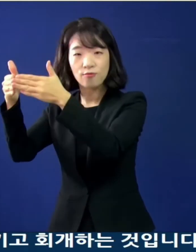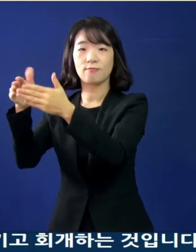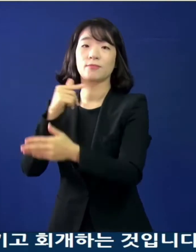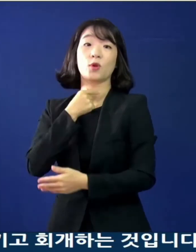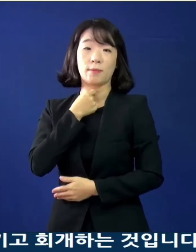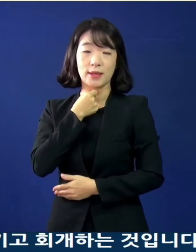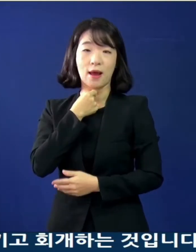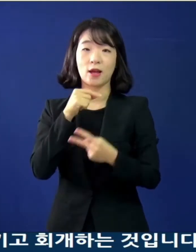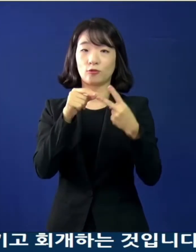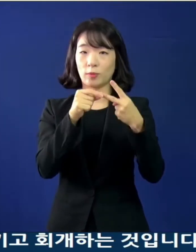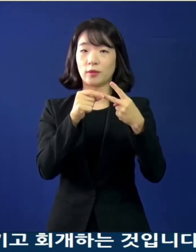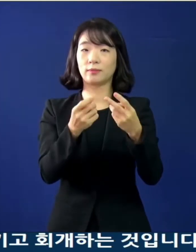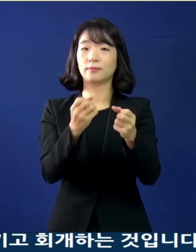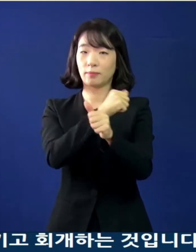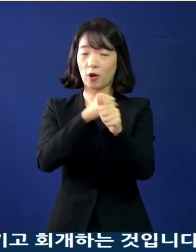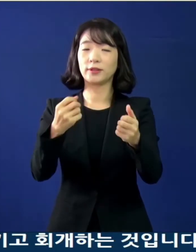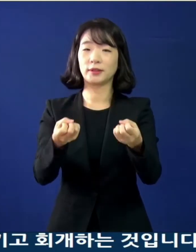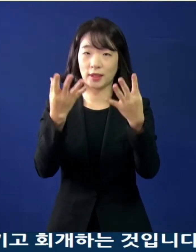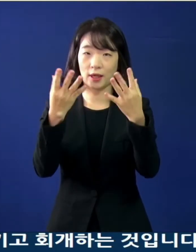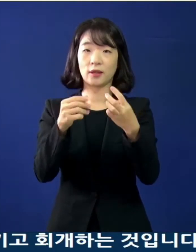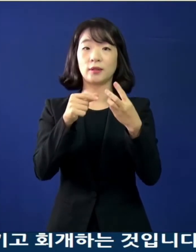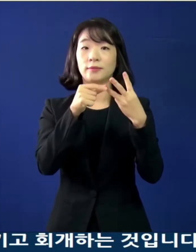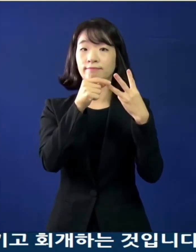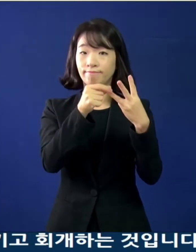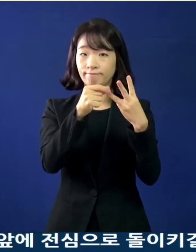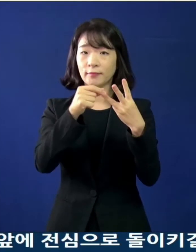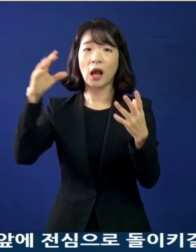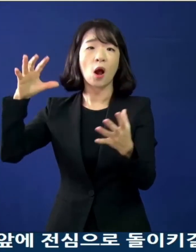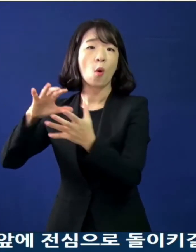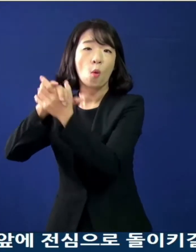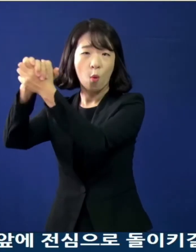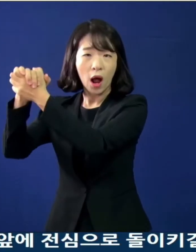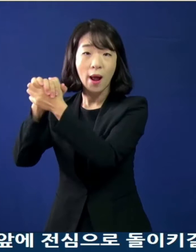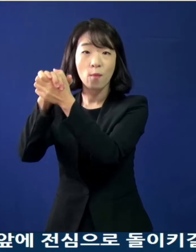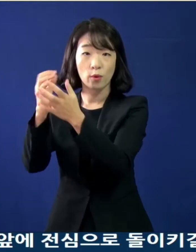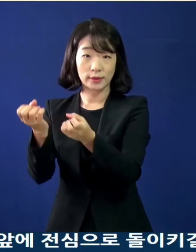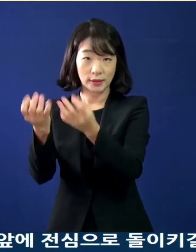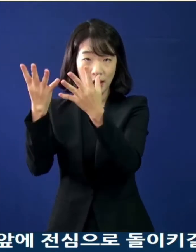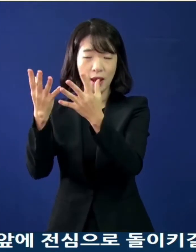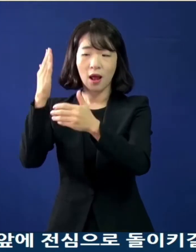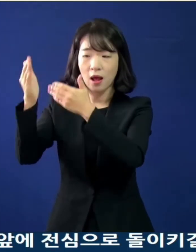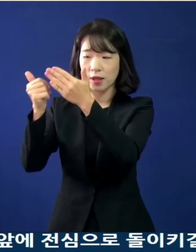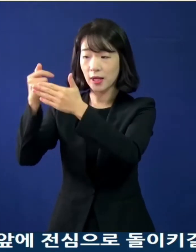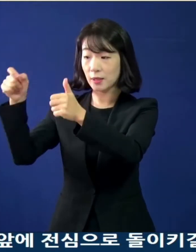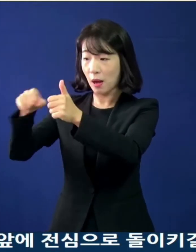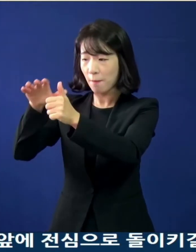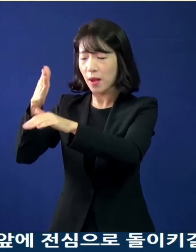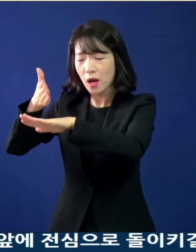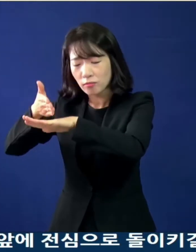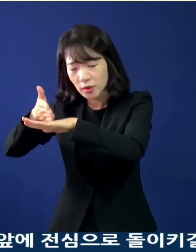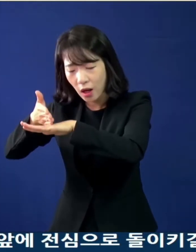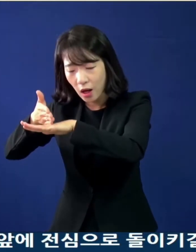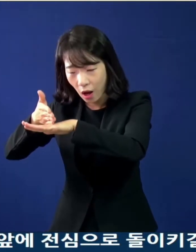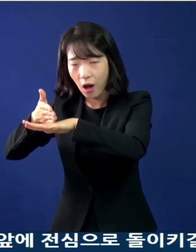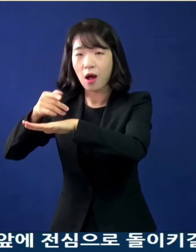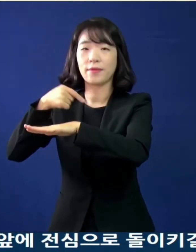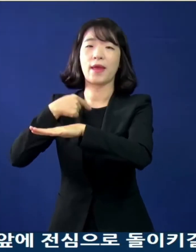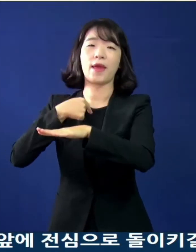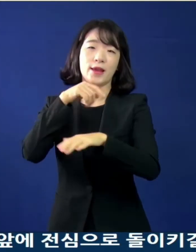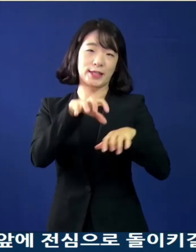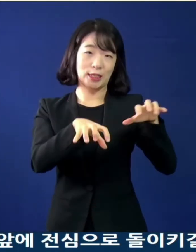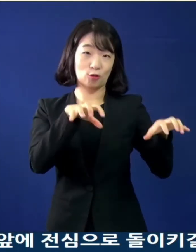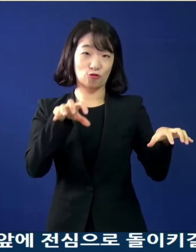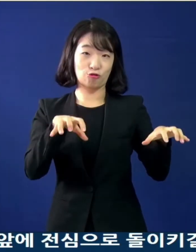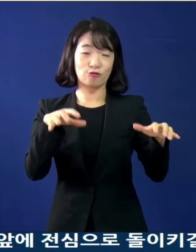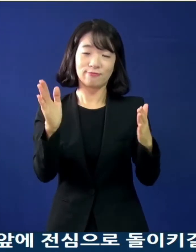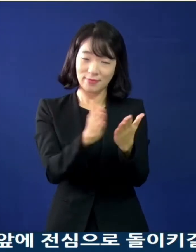됩니다. 화목제는 하나님 앞에 감사한데, 하나님 앞에 감사한 것을 이웃과 나누는 겁니다. 이웃이 내 감사의